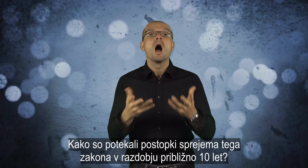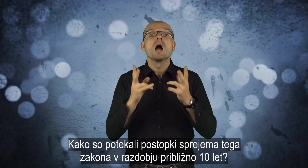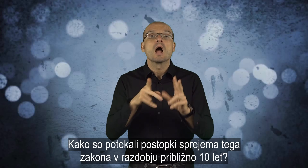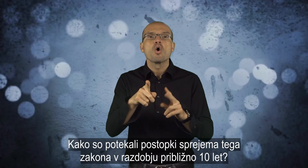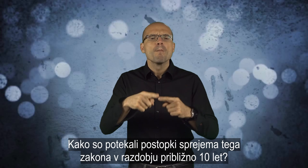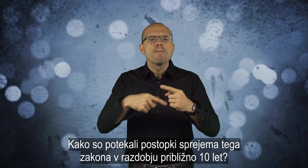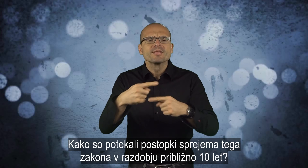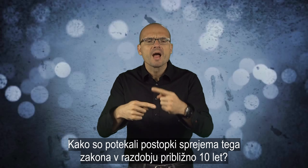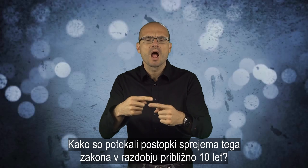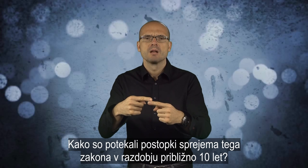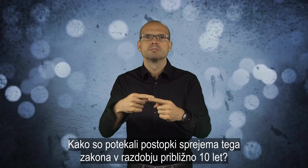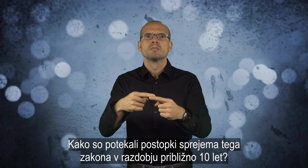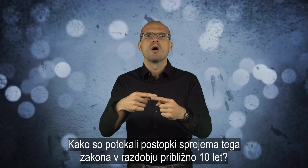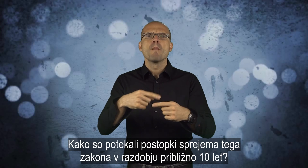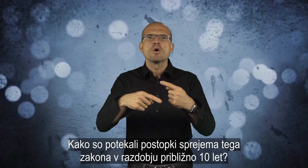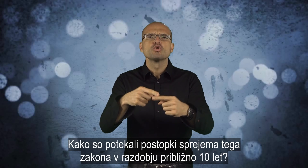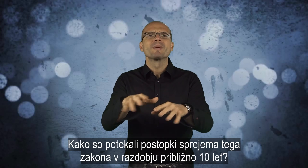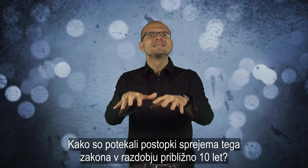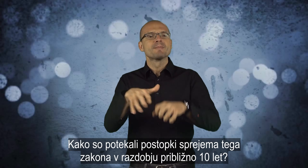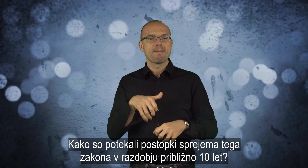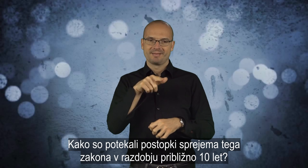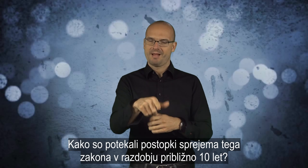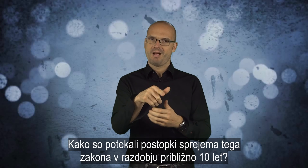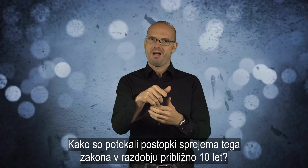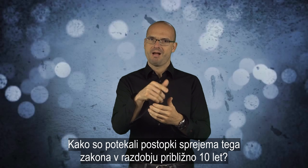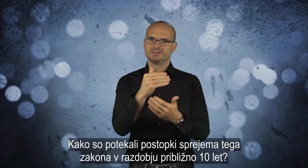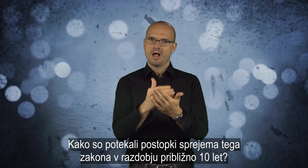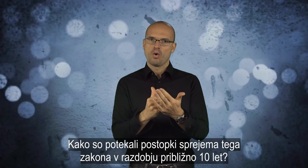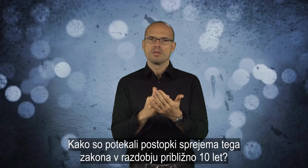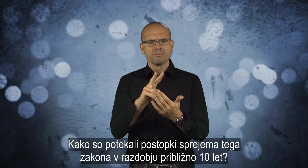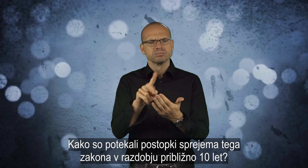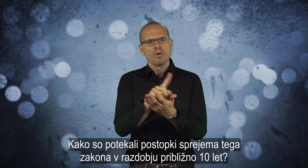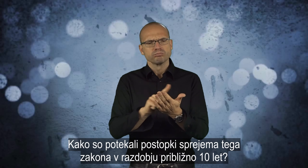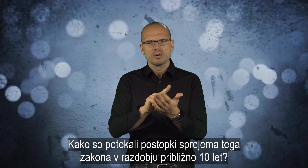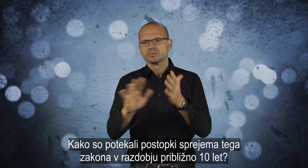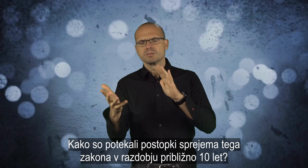Kako so potekali postopki sprejema tega zakona v razdobju približno 10 let?